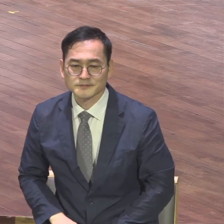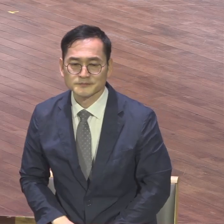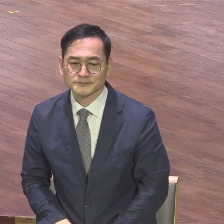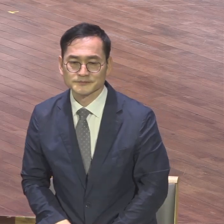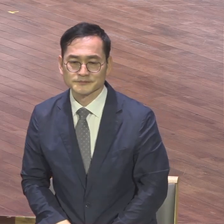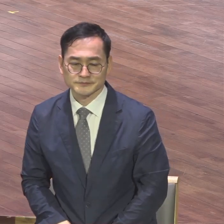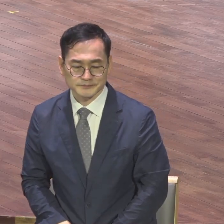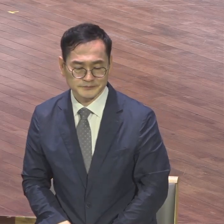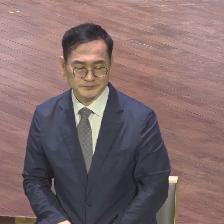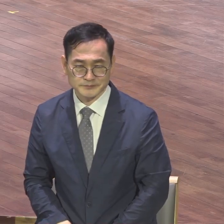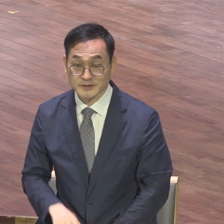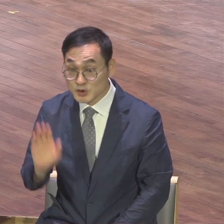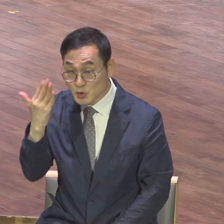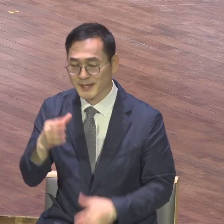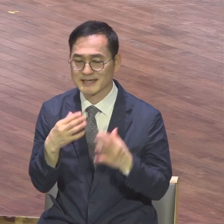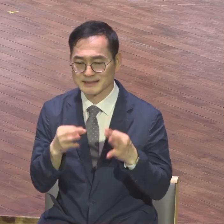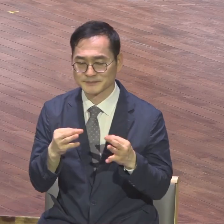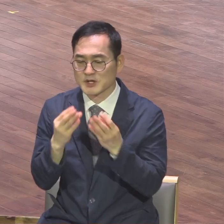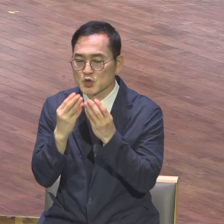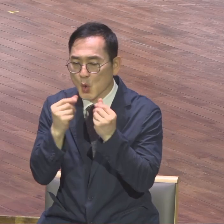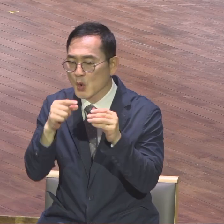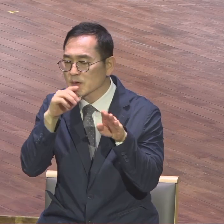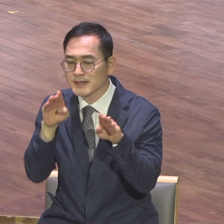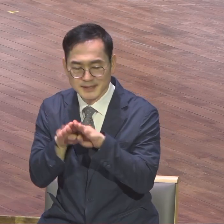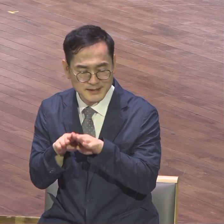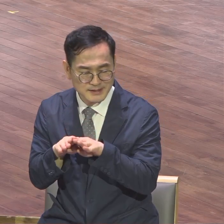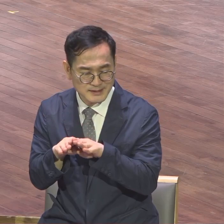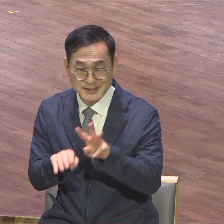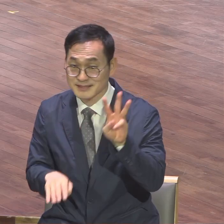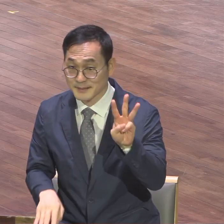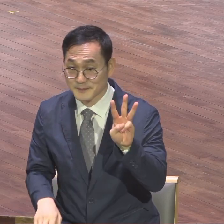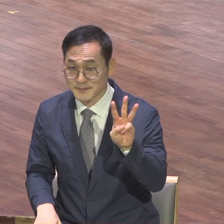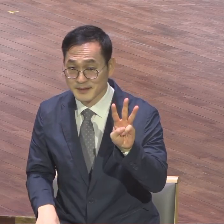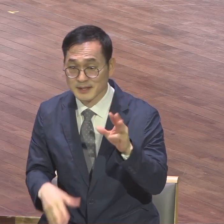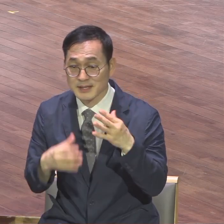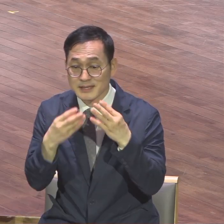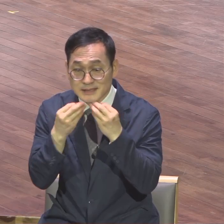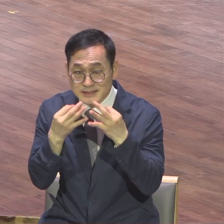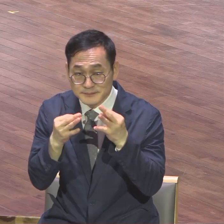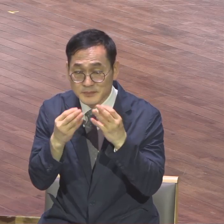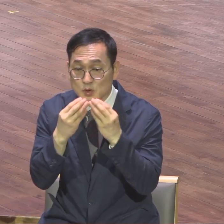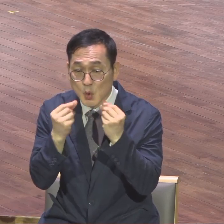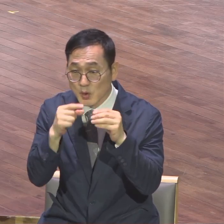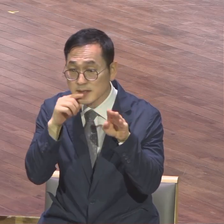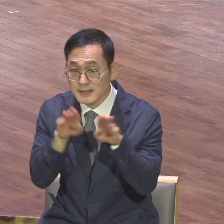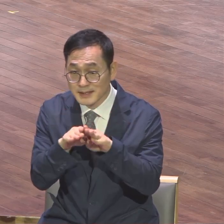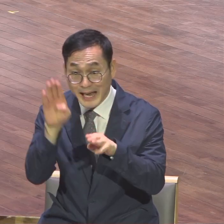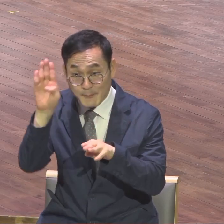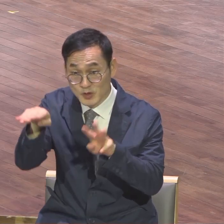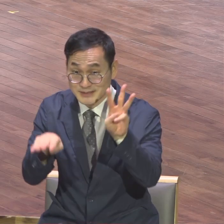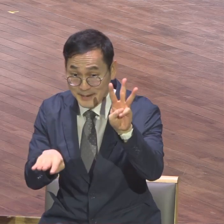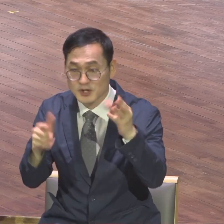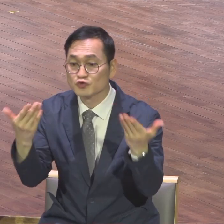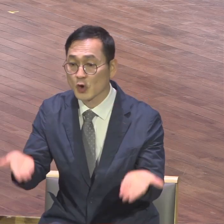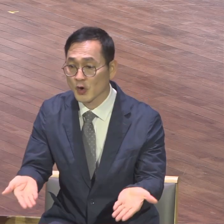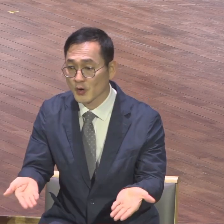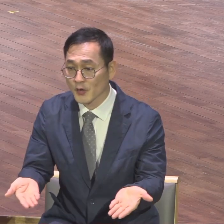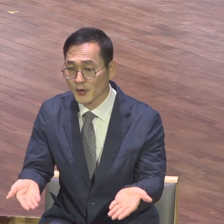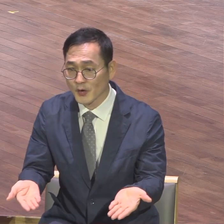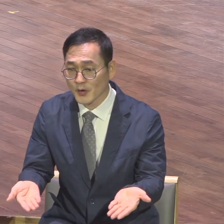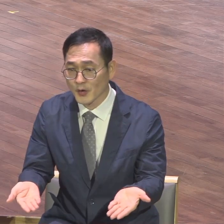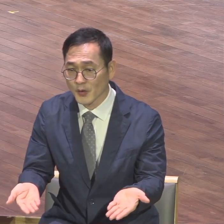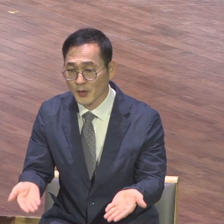검토일 시대가 열렸다. 지금 검토일 시대 계속 강조하는데, 검토일 시대 앞으로 지금 렘넌트부터 시작하고 있습니다. 이제